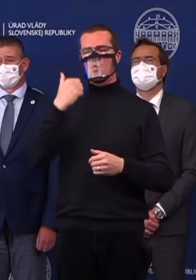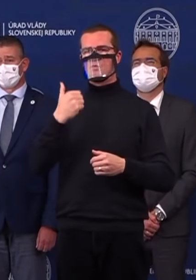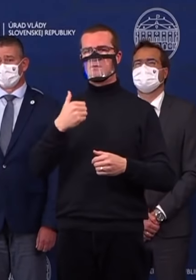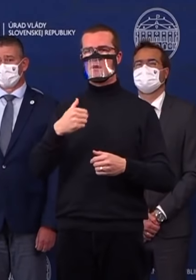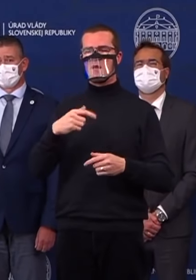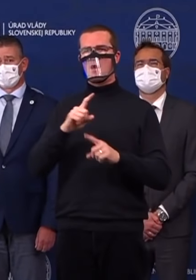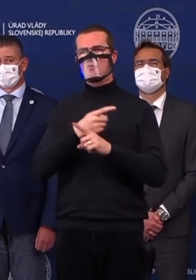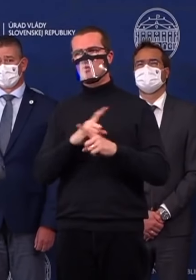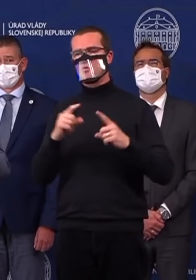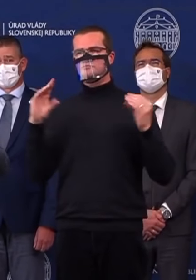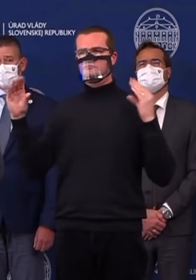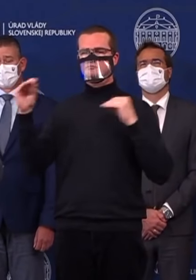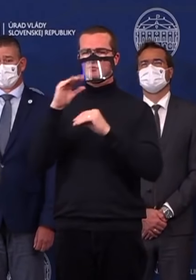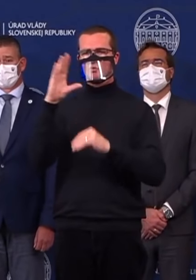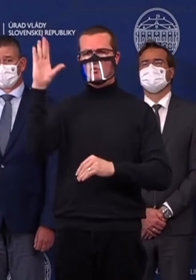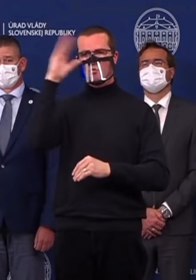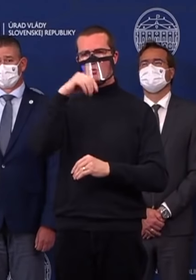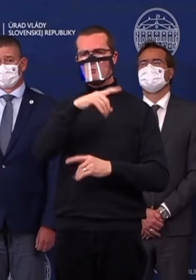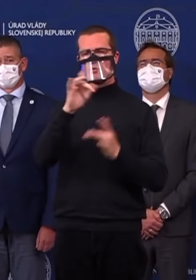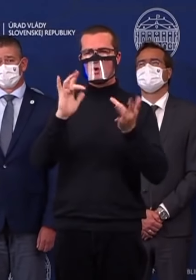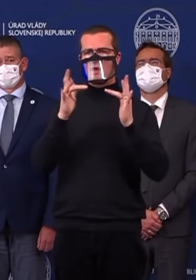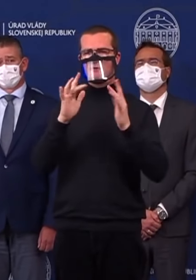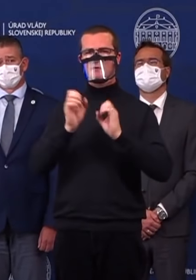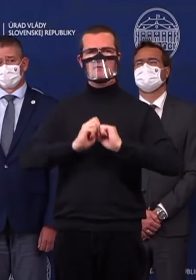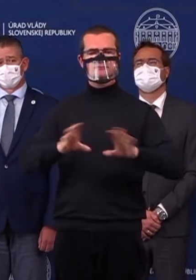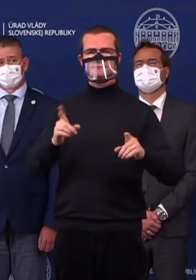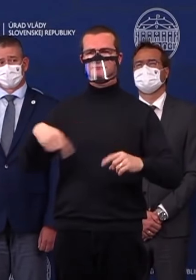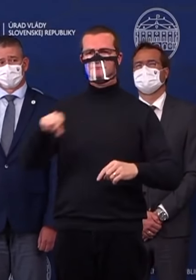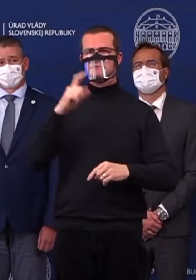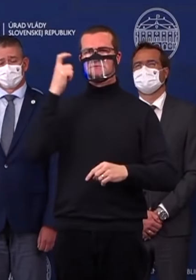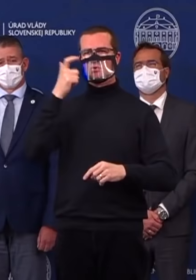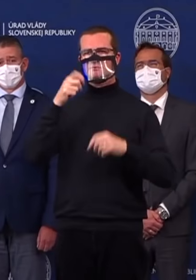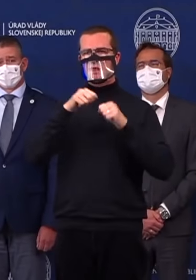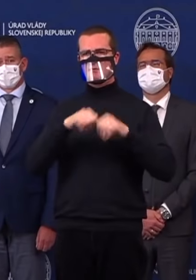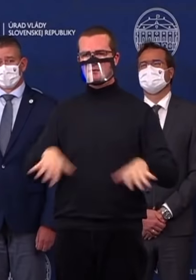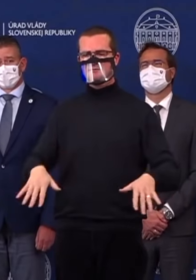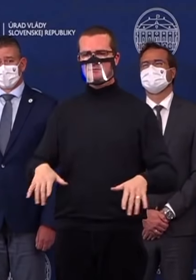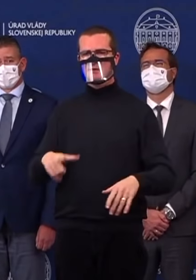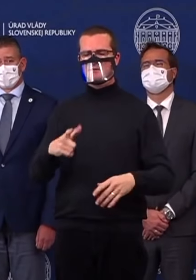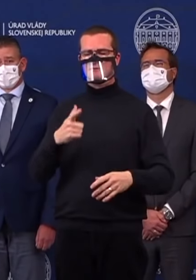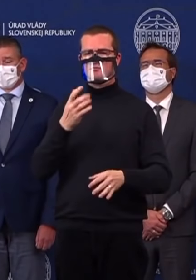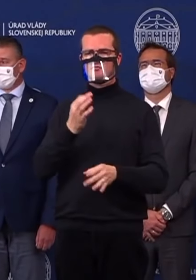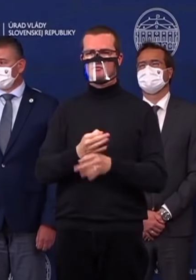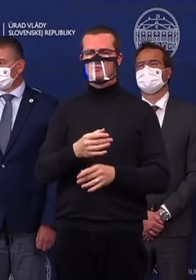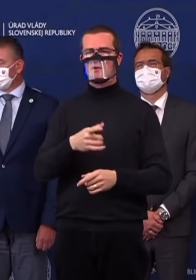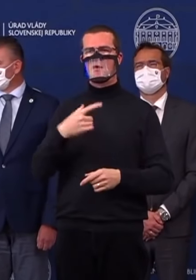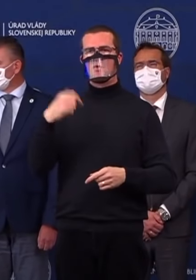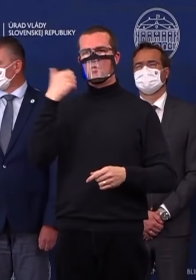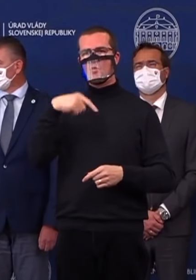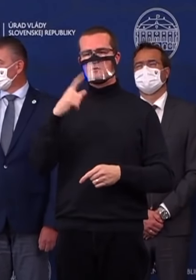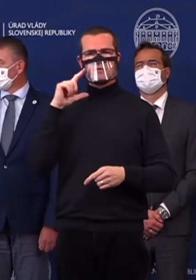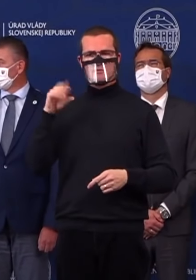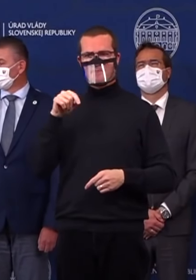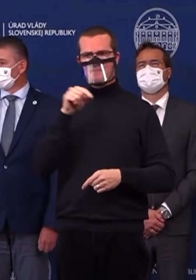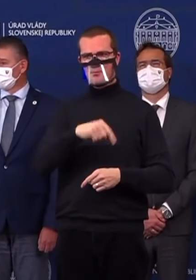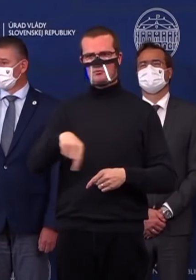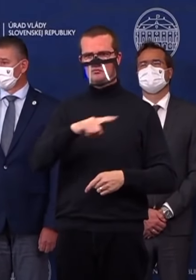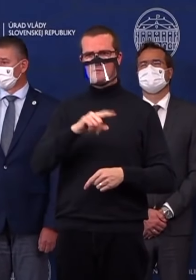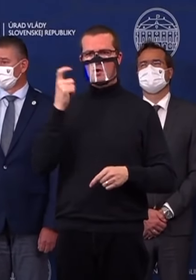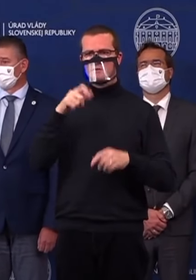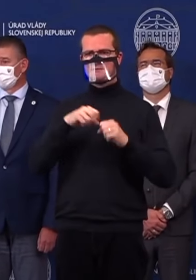tým rôznym hlúpostiam, čo sa internetom šíria, alebo sociálnymi sieťami. A že nepodláhli aj takým, by som